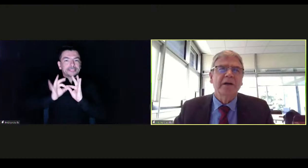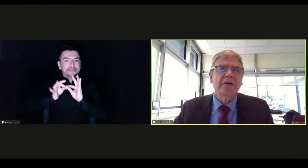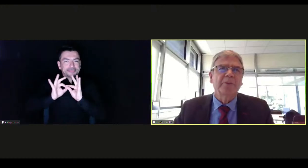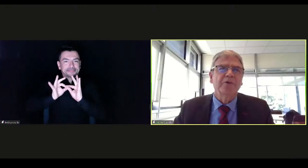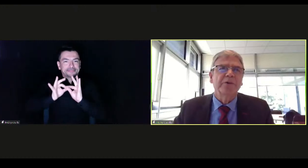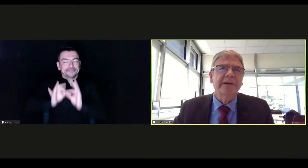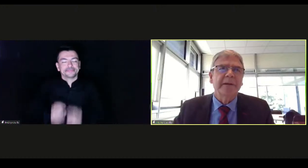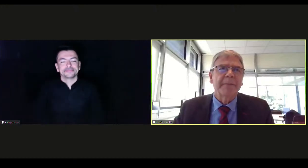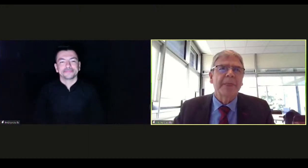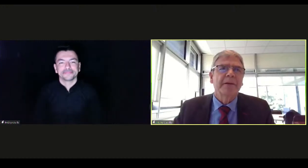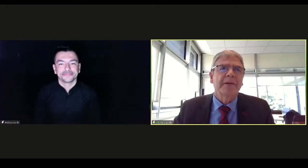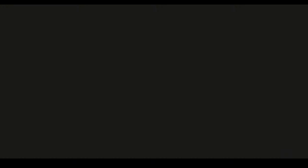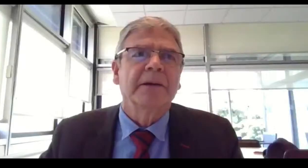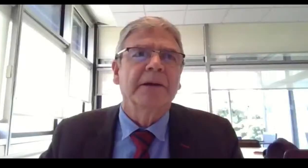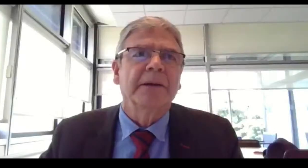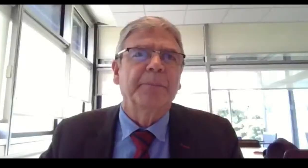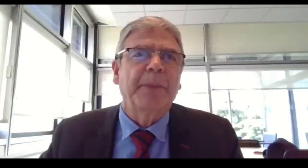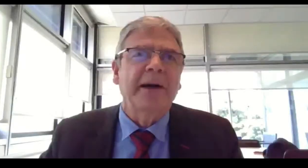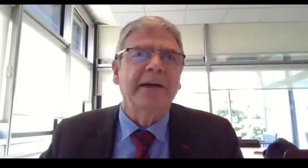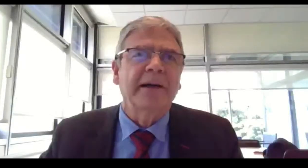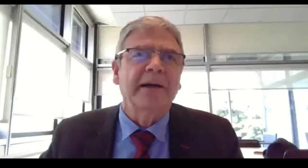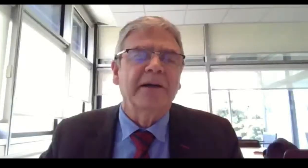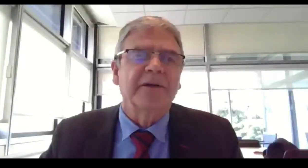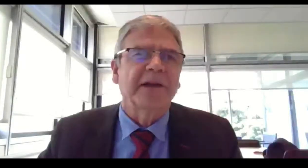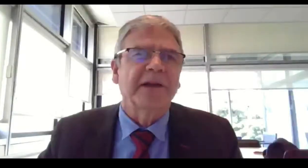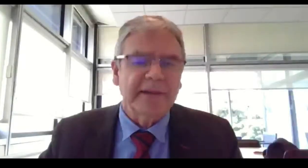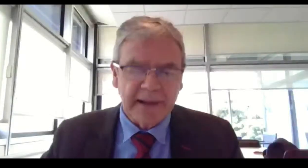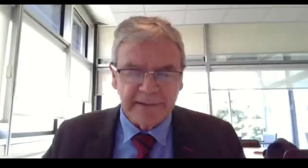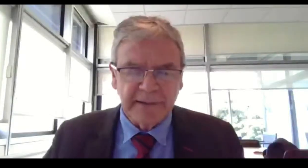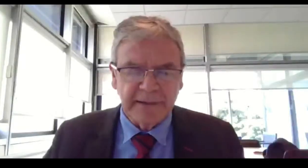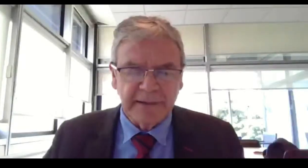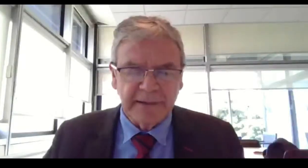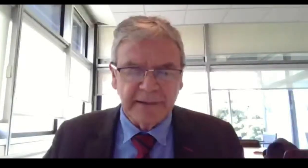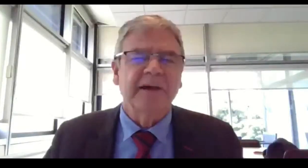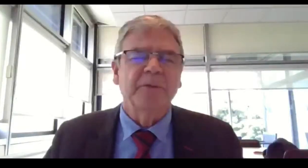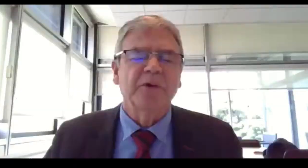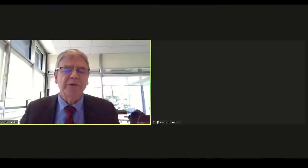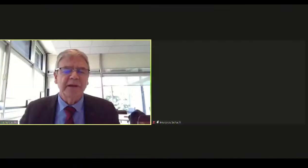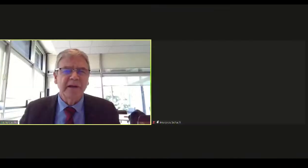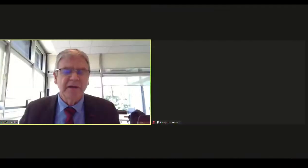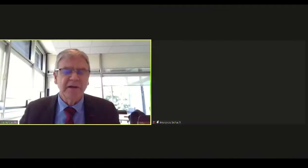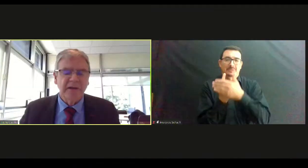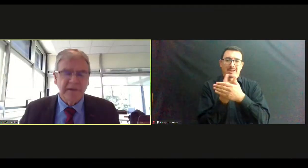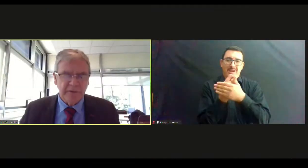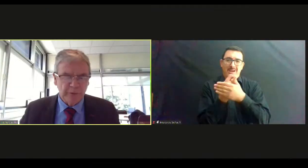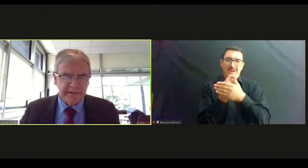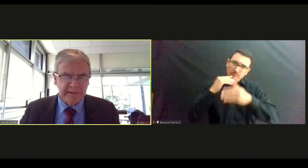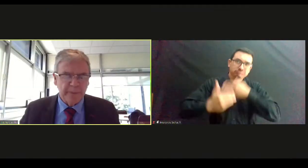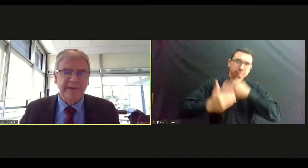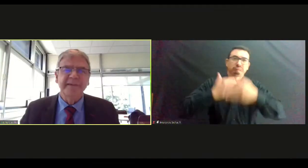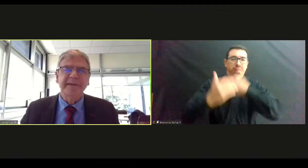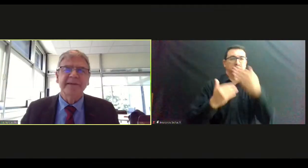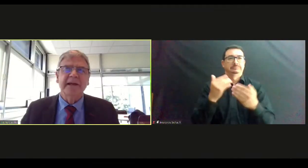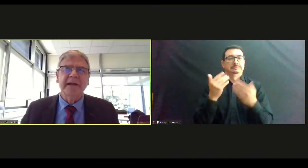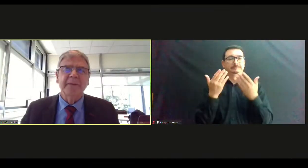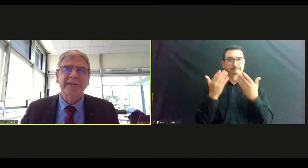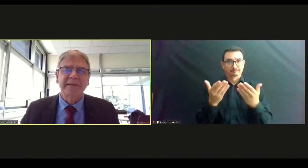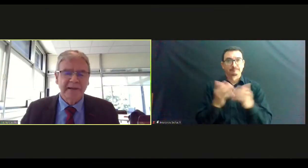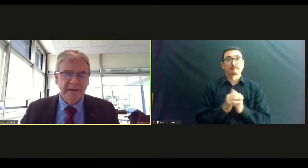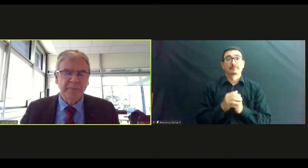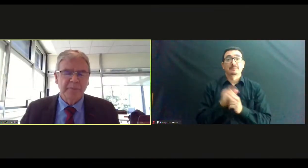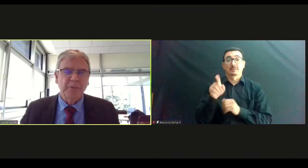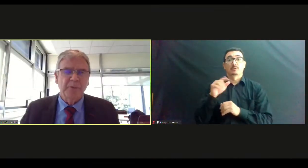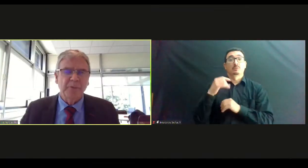representan una oportunidad para reorientar la actividad productiva de nuestros países y